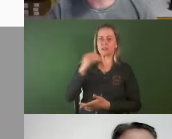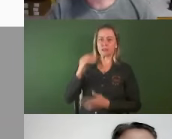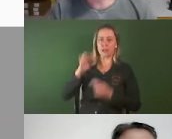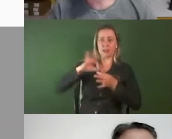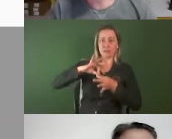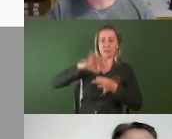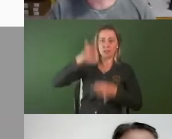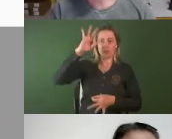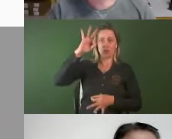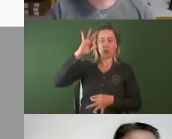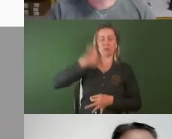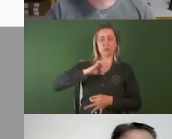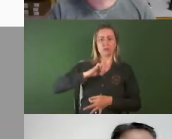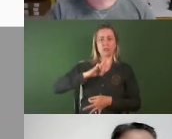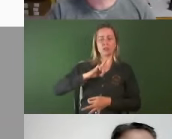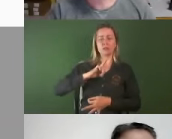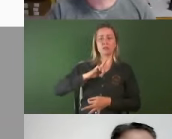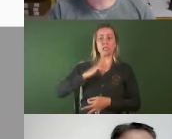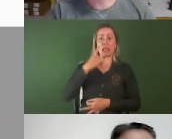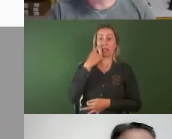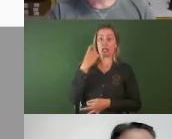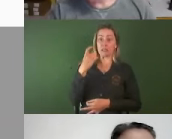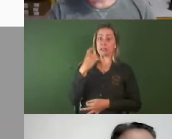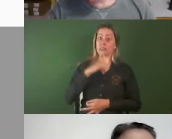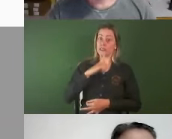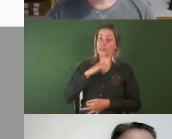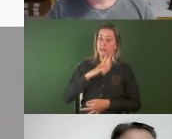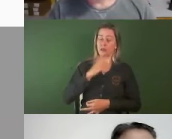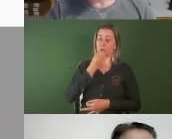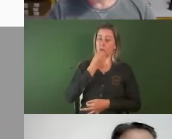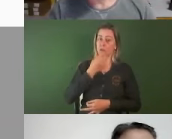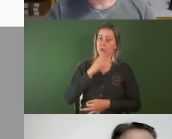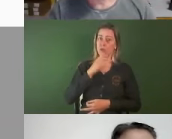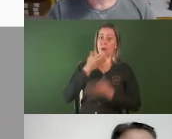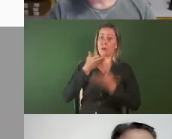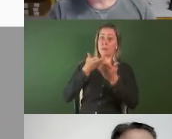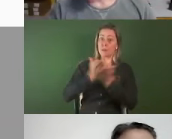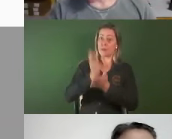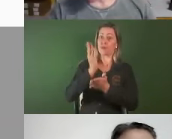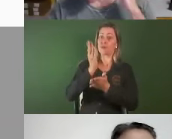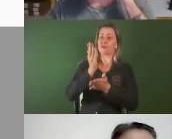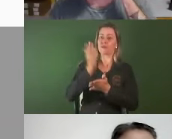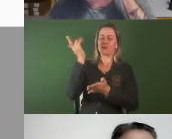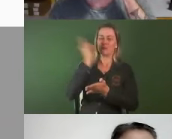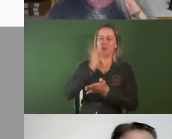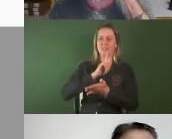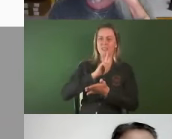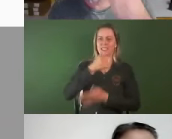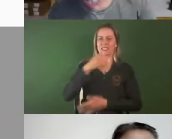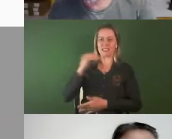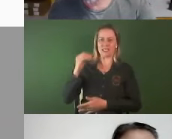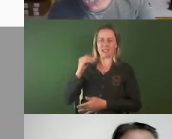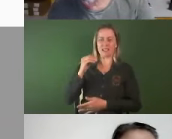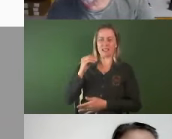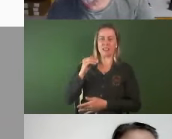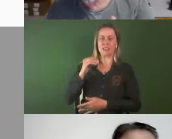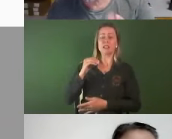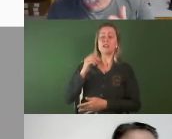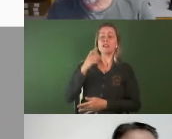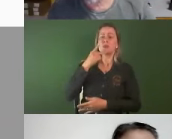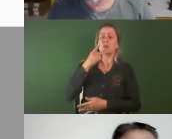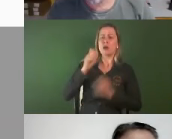já é bastante interessante para a época, né? Ele é aprovado, ele faz essas 100 vistas, os tamanhos das imagens também